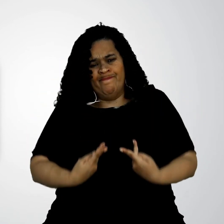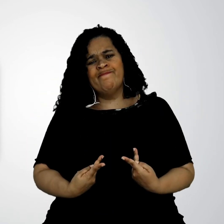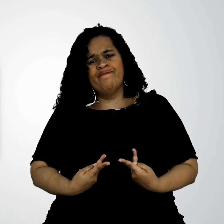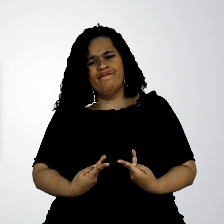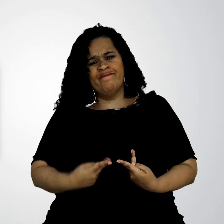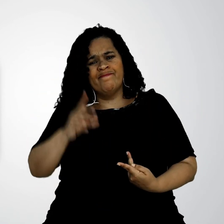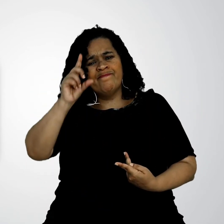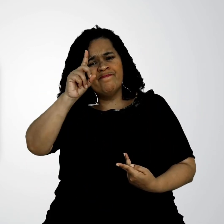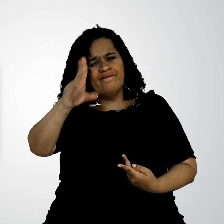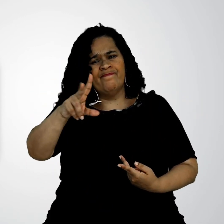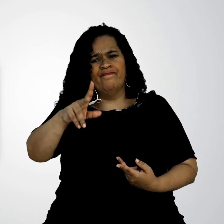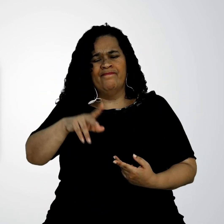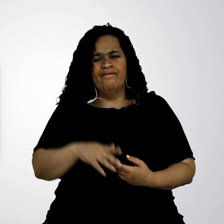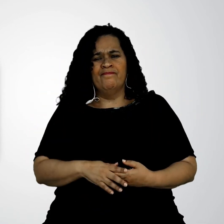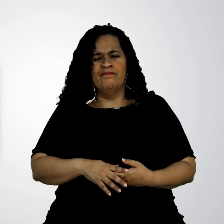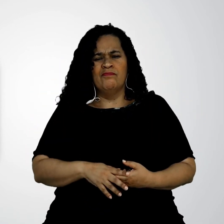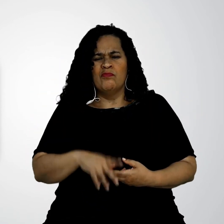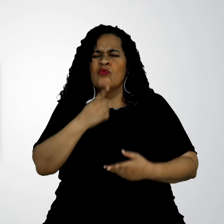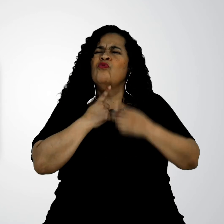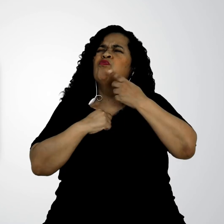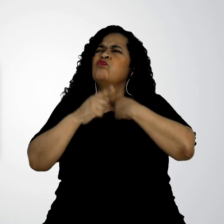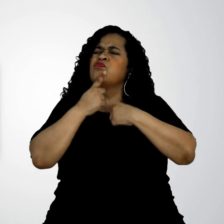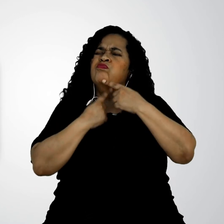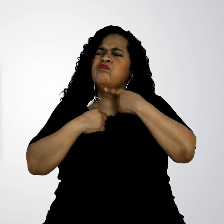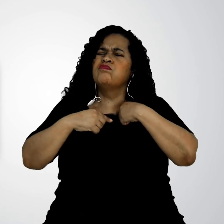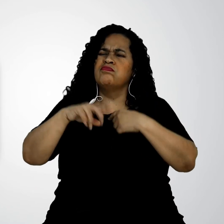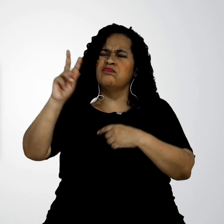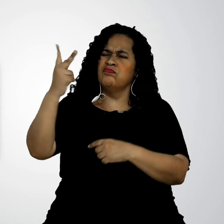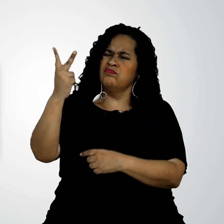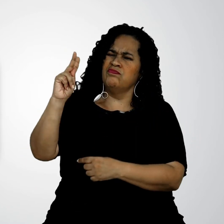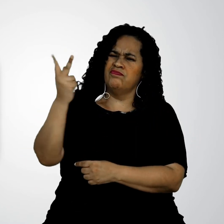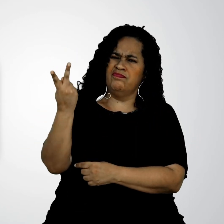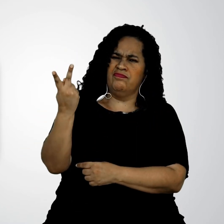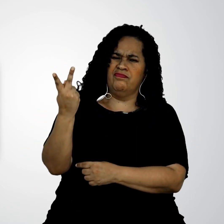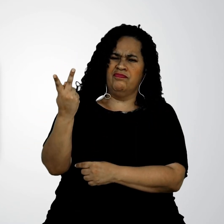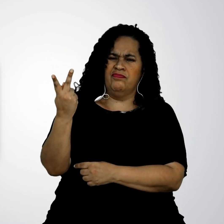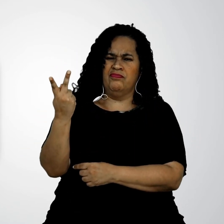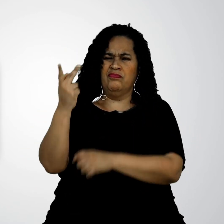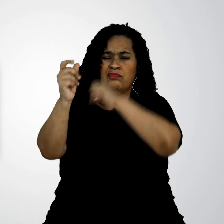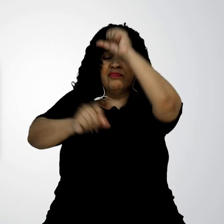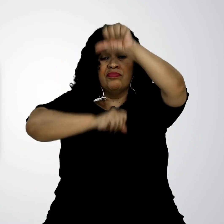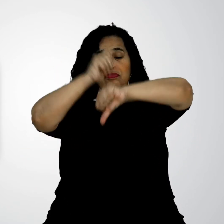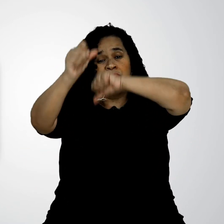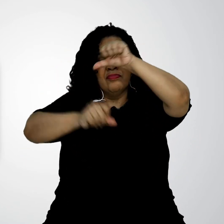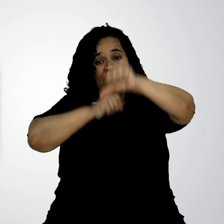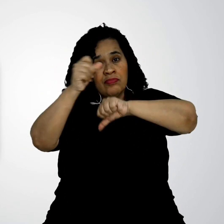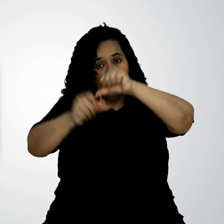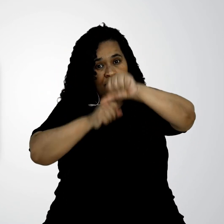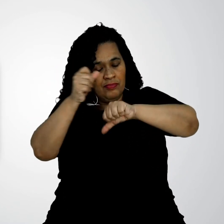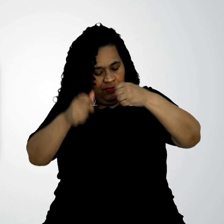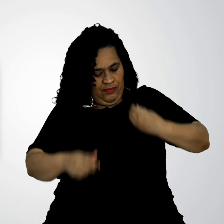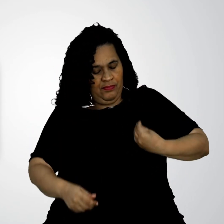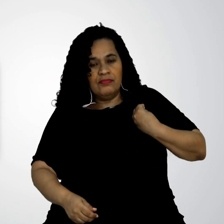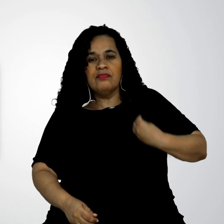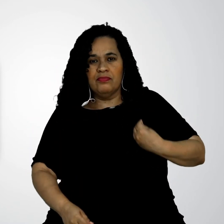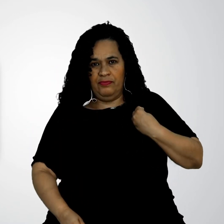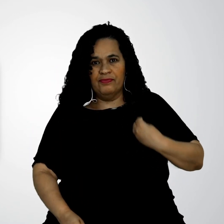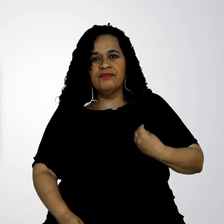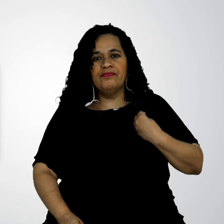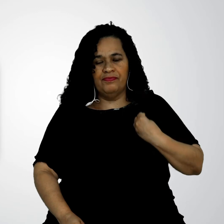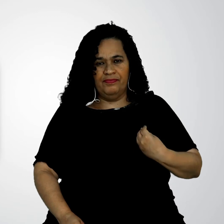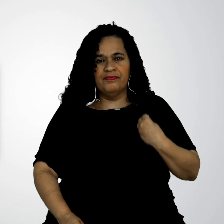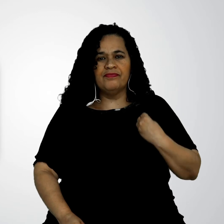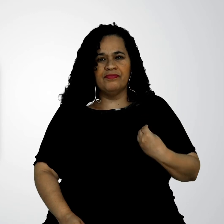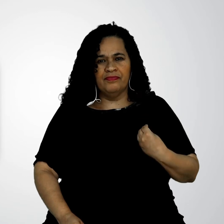a luta mesmo pela santificação, seja do homossexual, ou seja de qualquer desordem sexual em nós, que vai produzir a gente